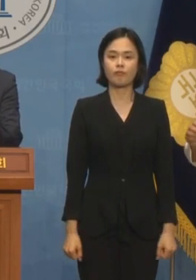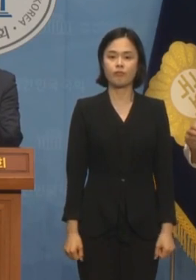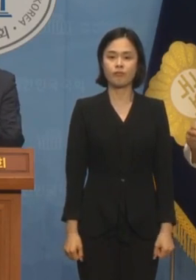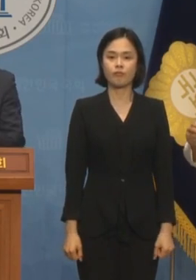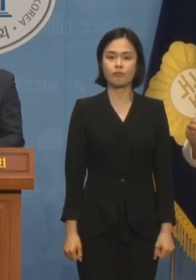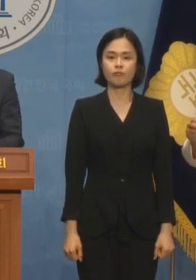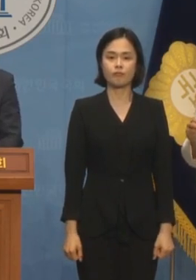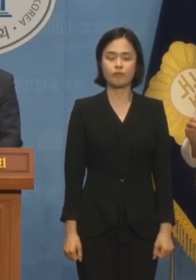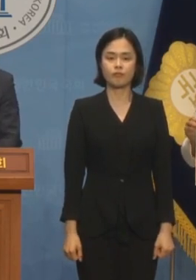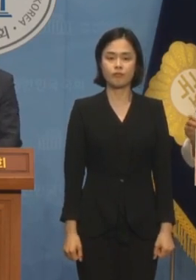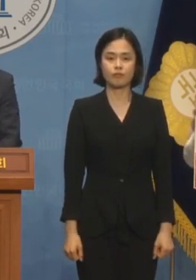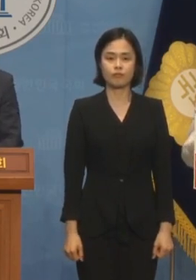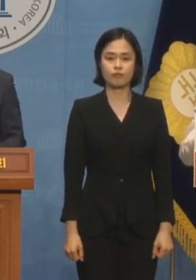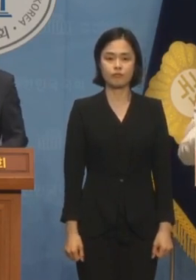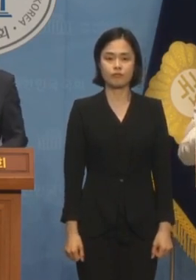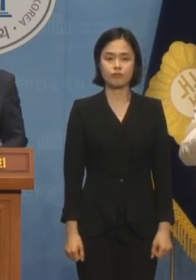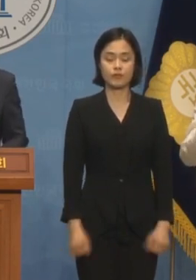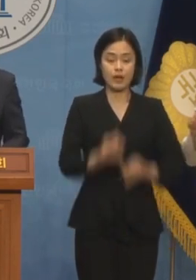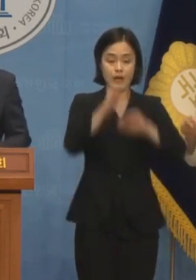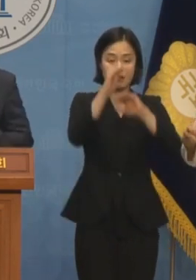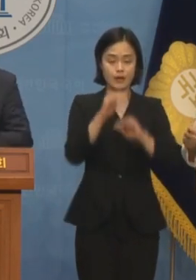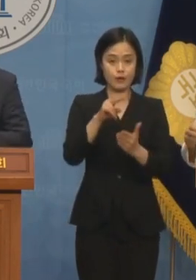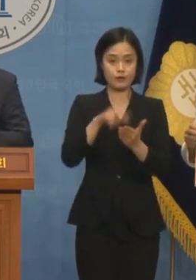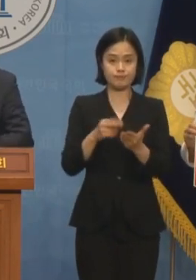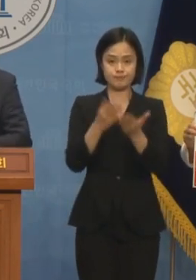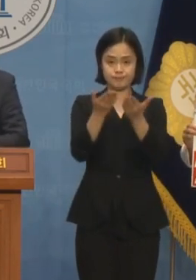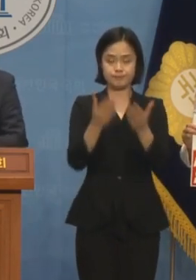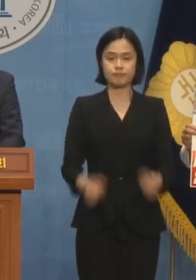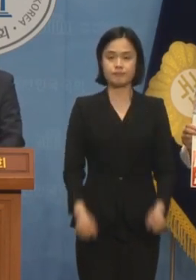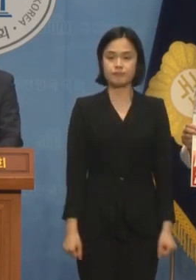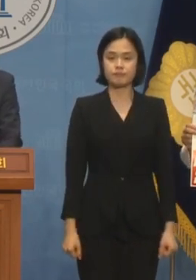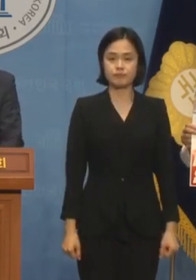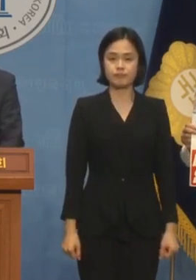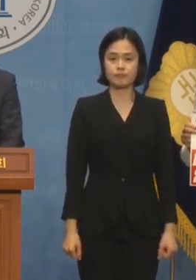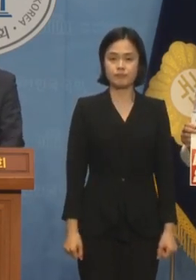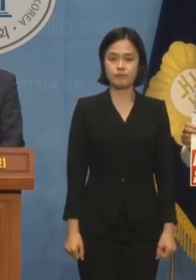예, 그럼 준비된 기자회견문을 낭독하도록 하겠습니다.